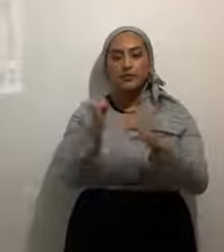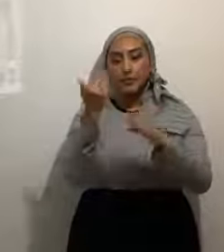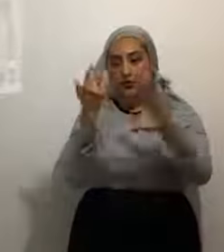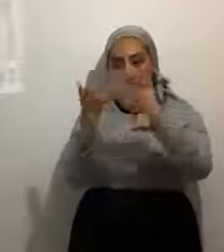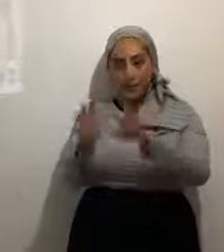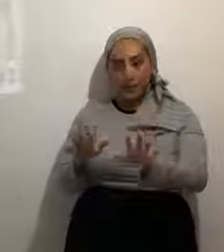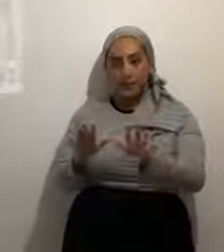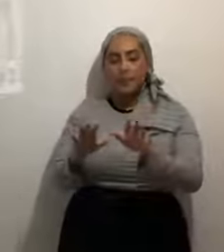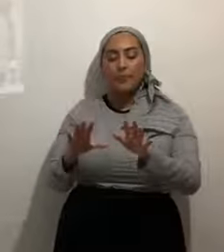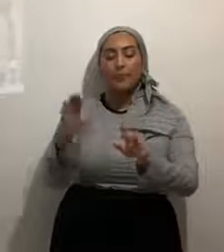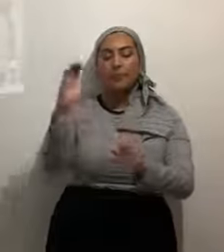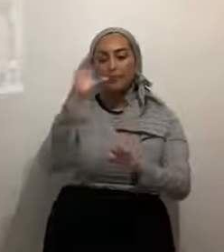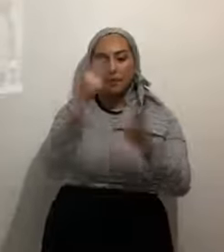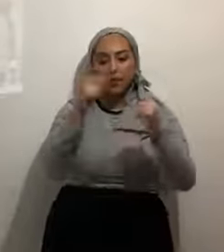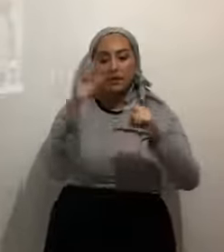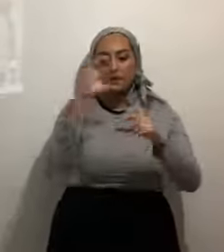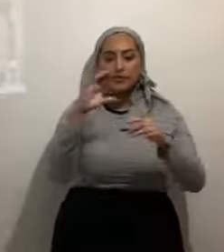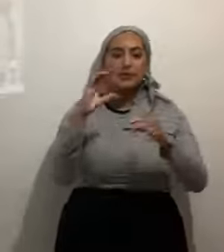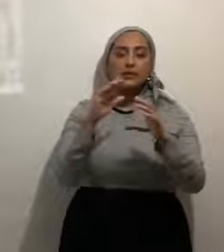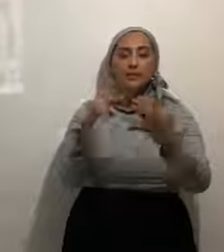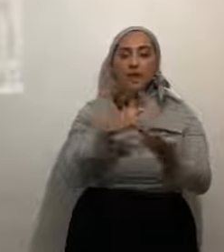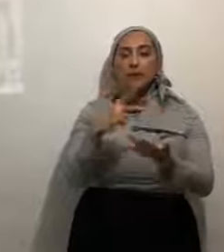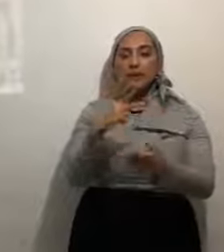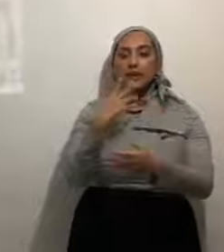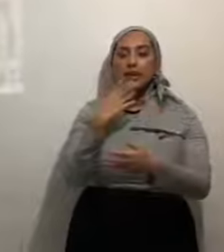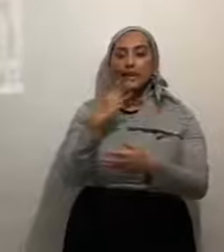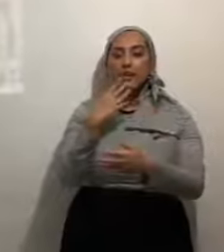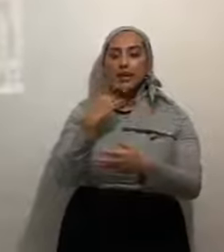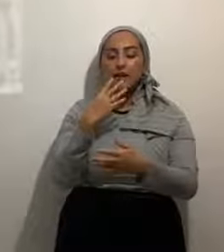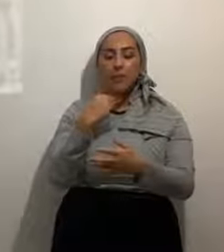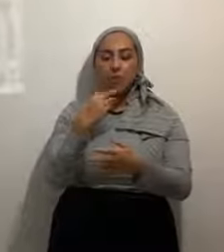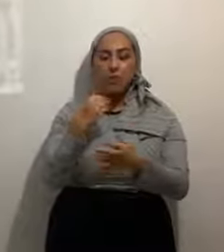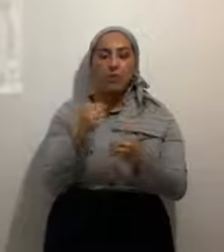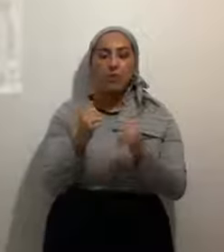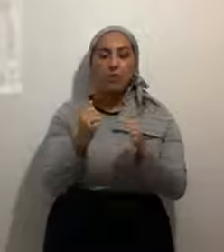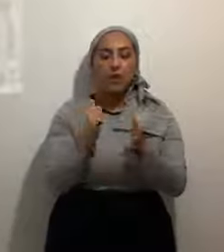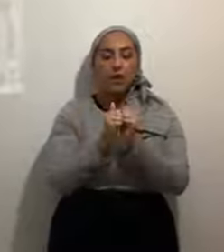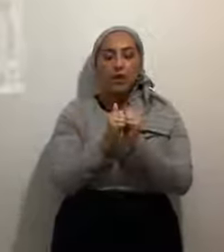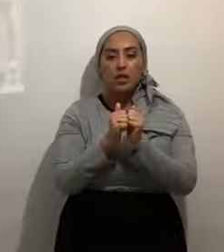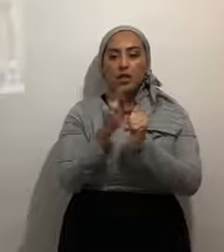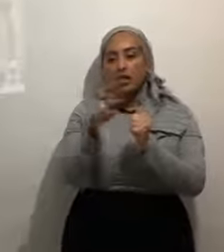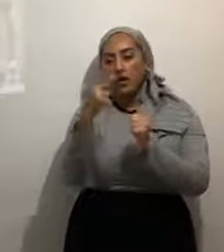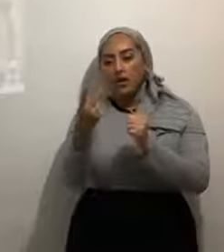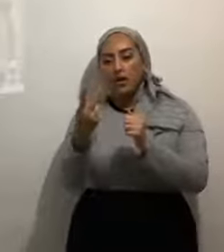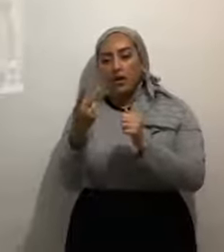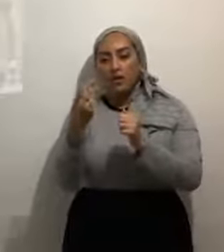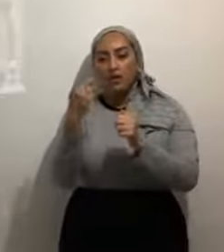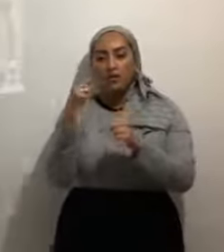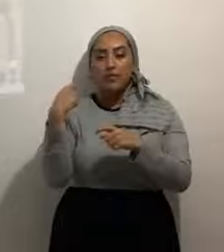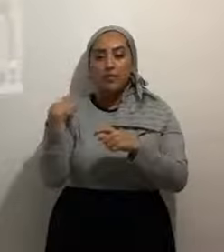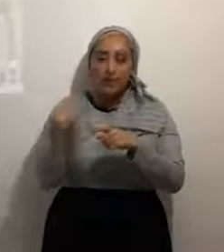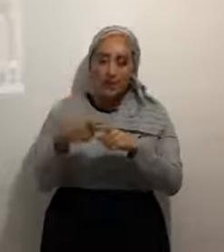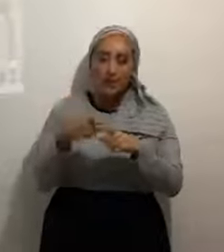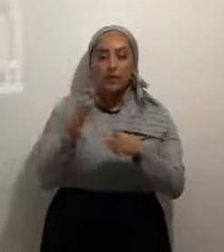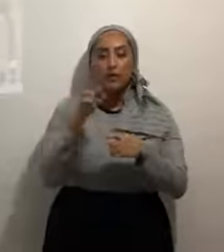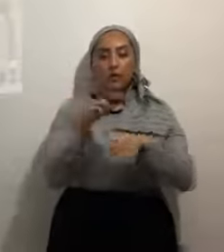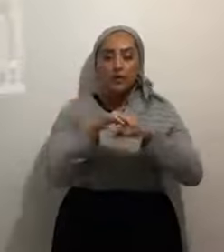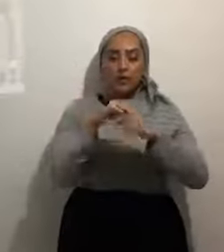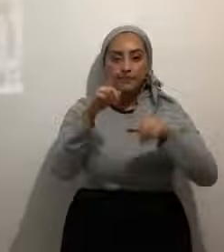desde luego, en hebreo, con transliteración, o sea, la fonética, y después la traducción